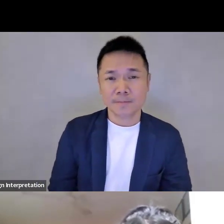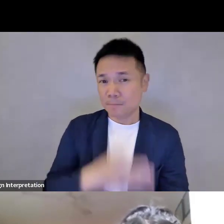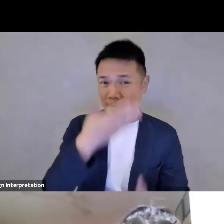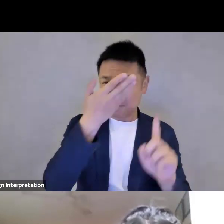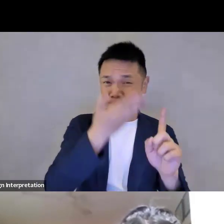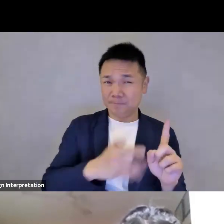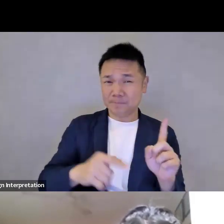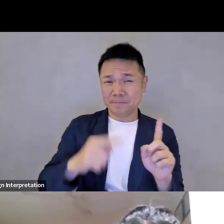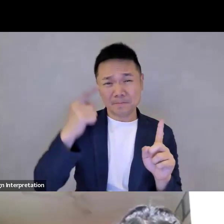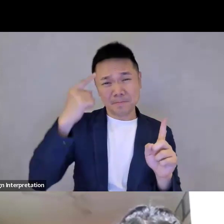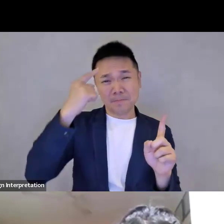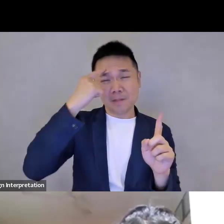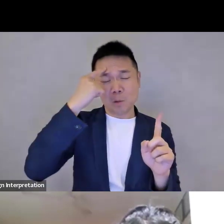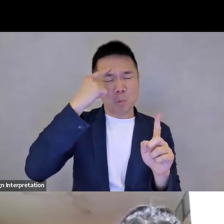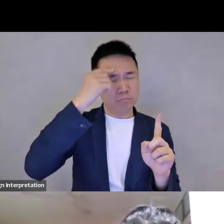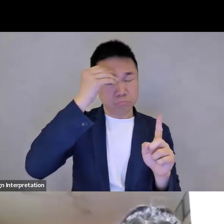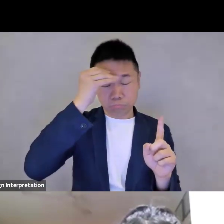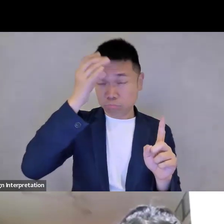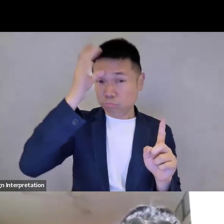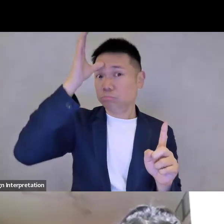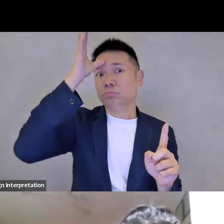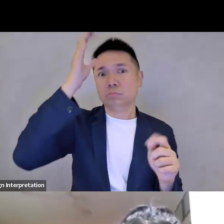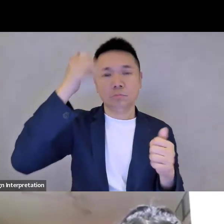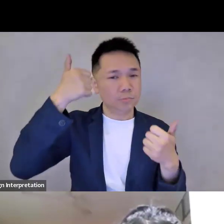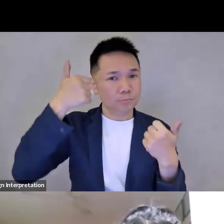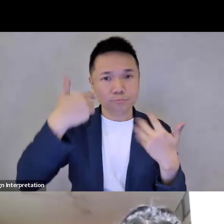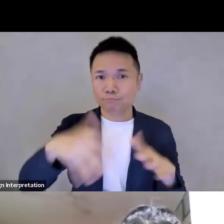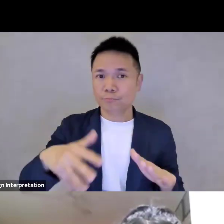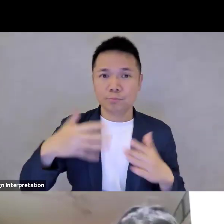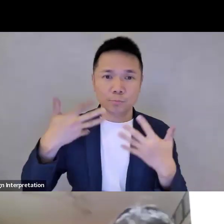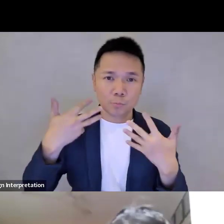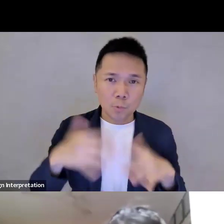所以他提醒我，